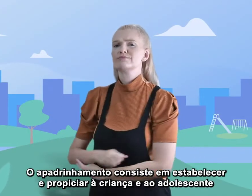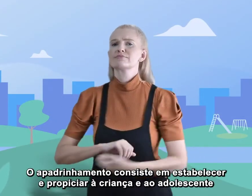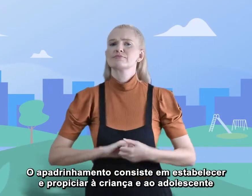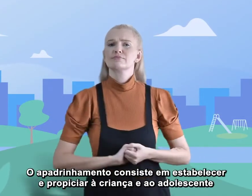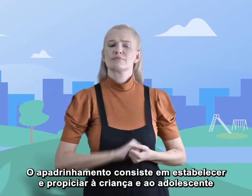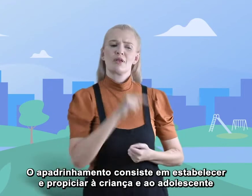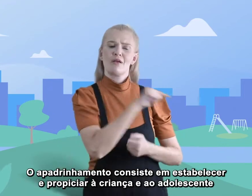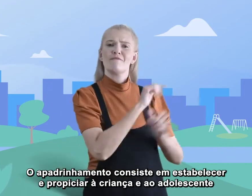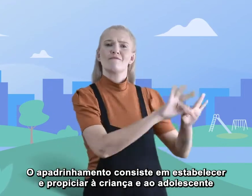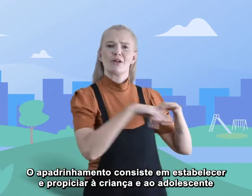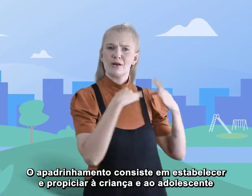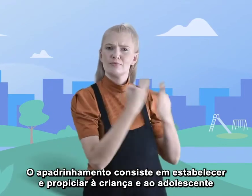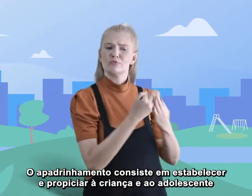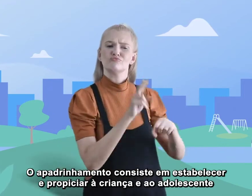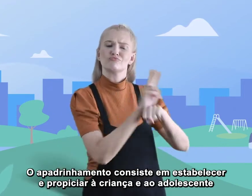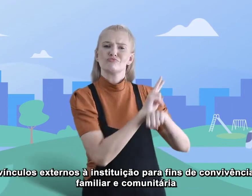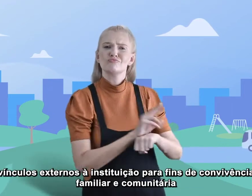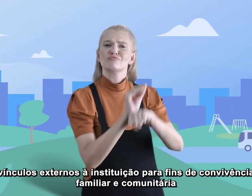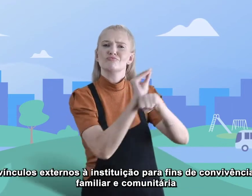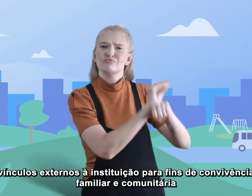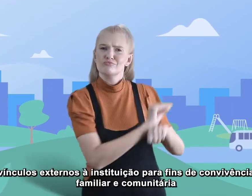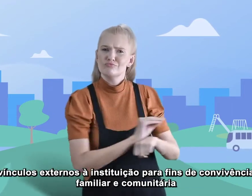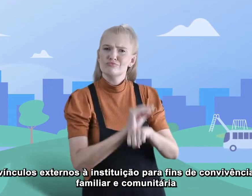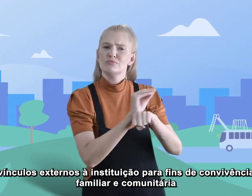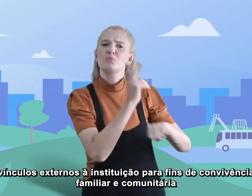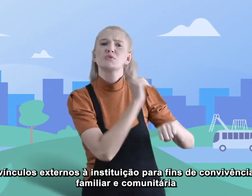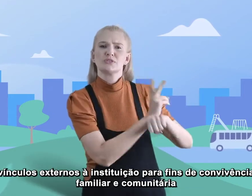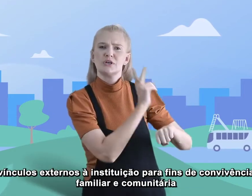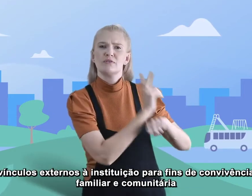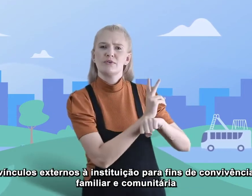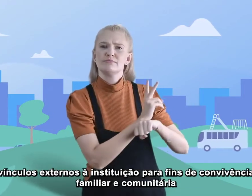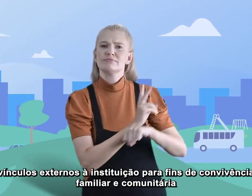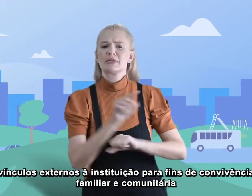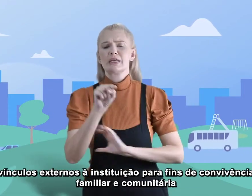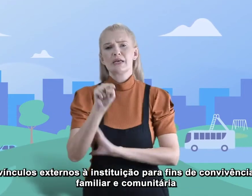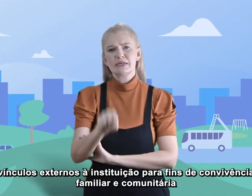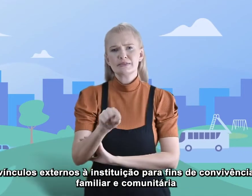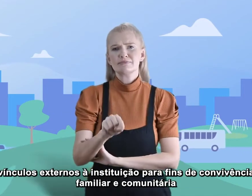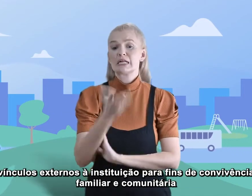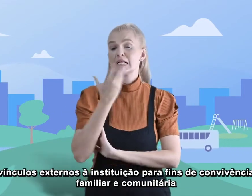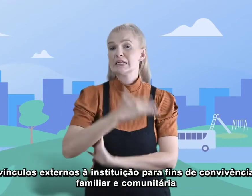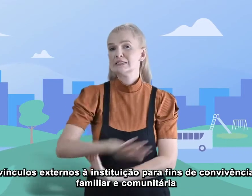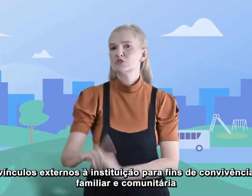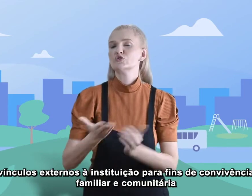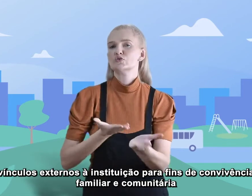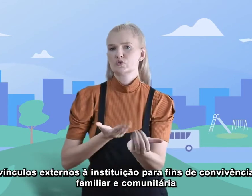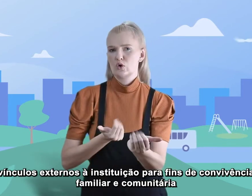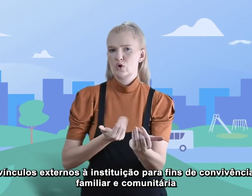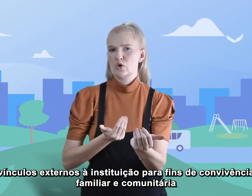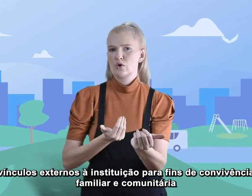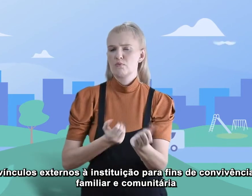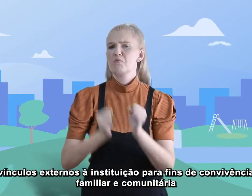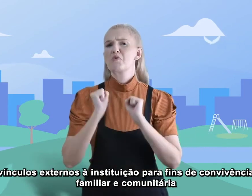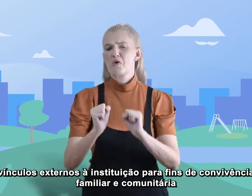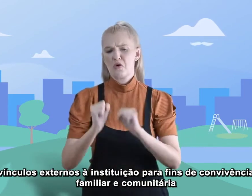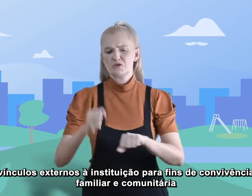criança e ao adolescente vínculos externos à instituição, para fins de convivência familiar e